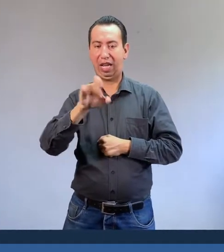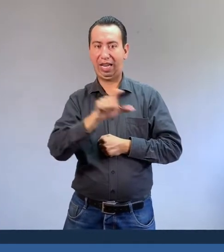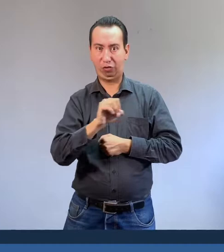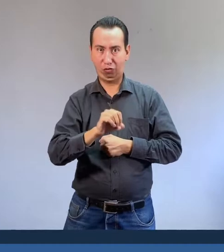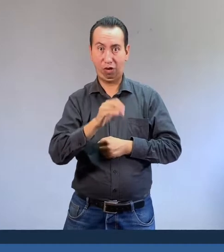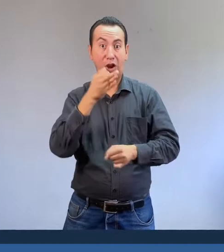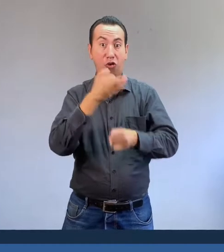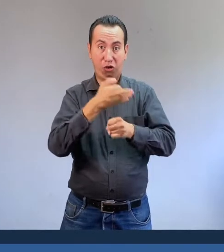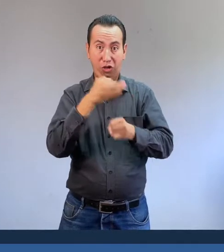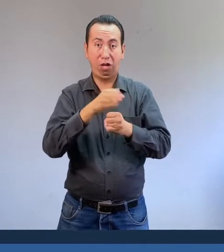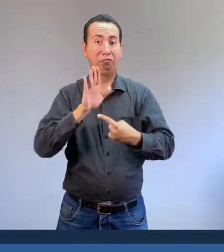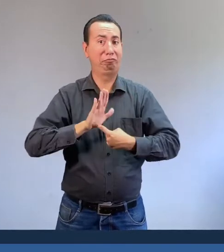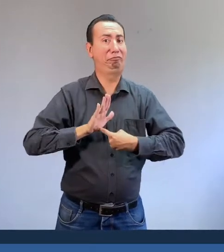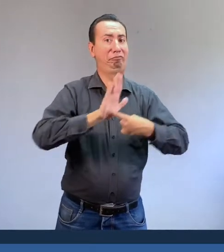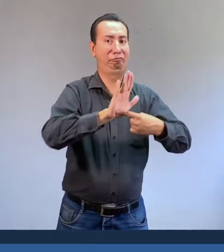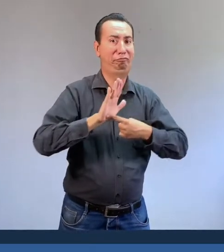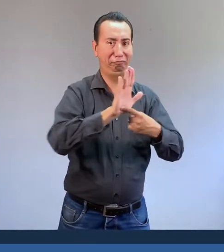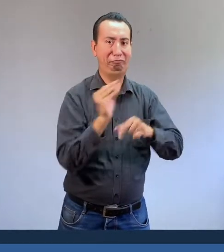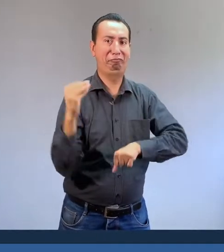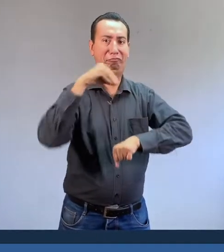para exposiciones temporales.